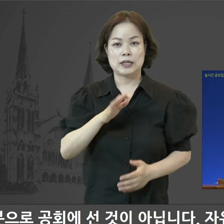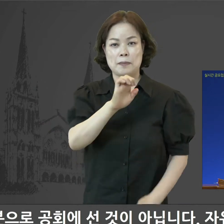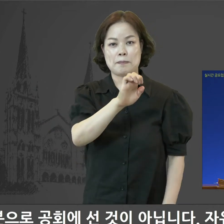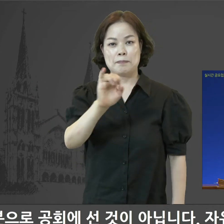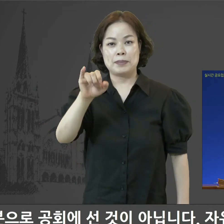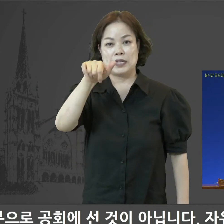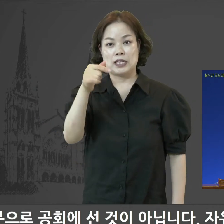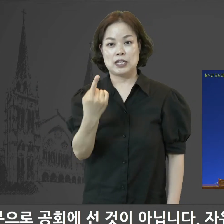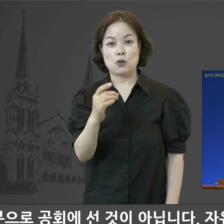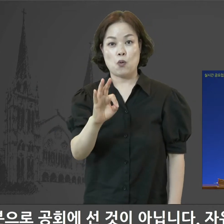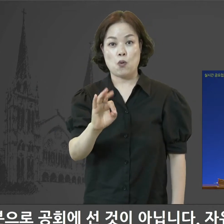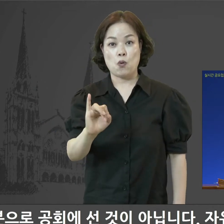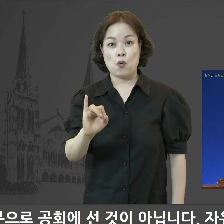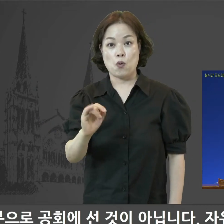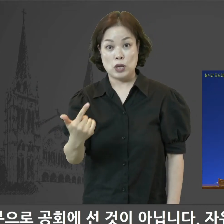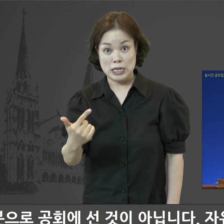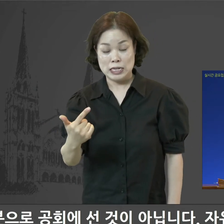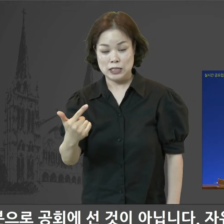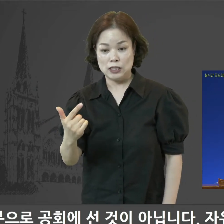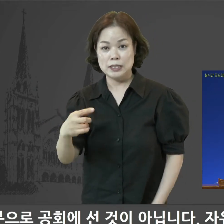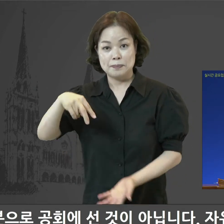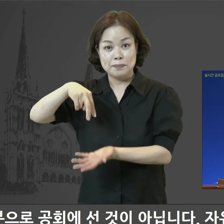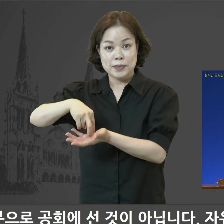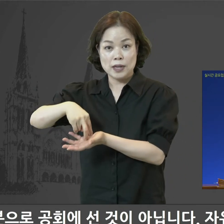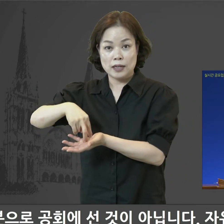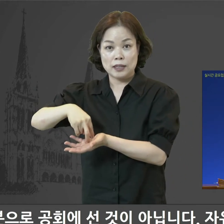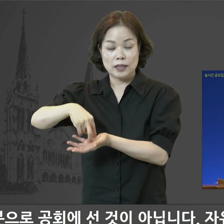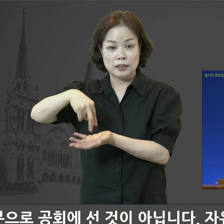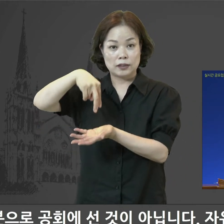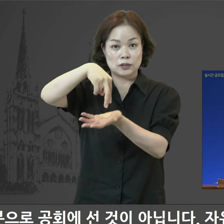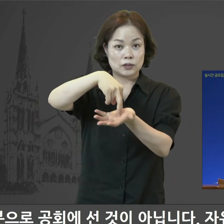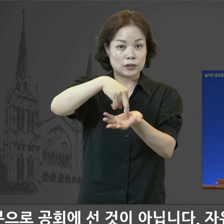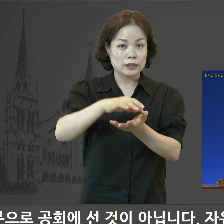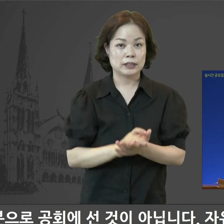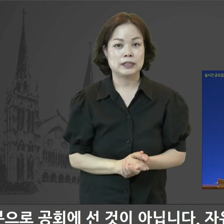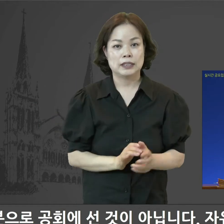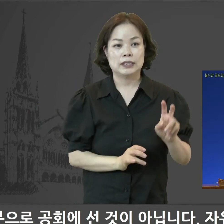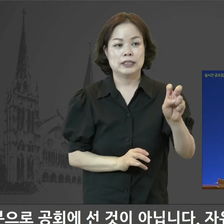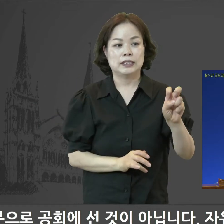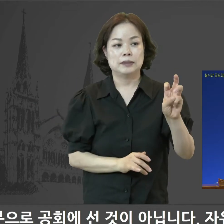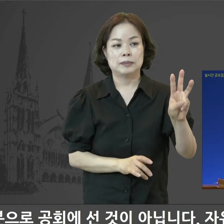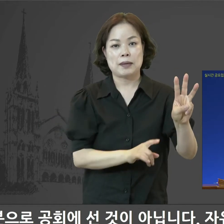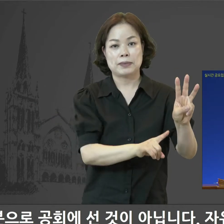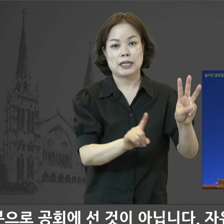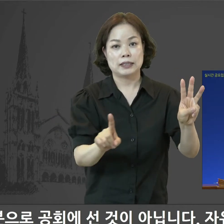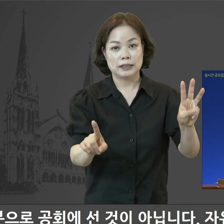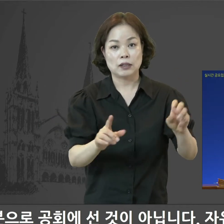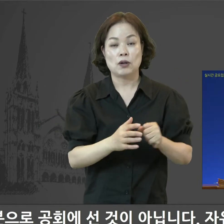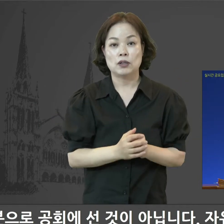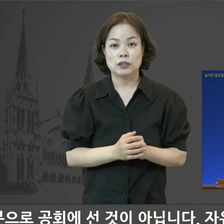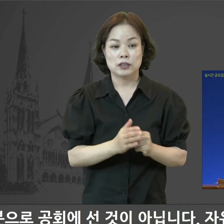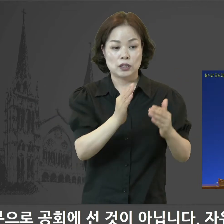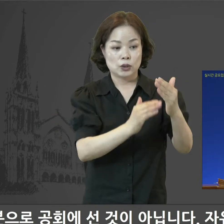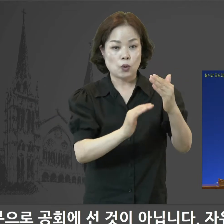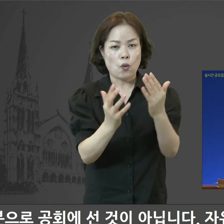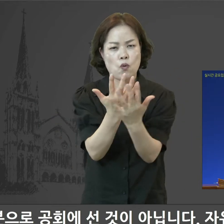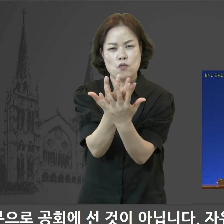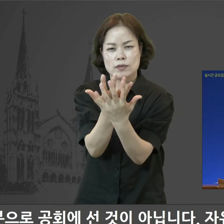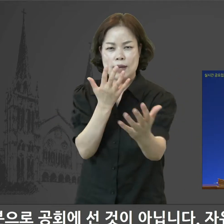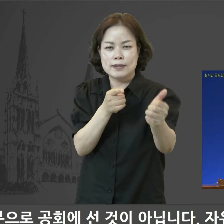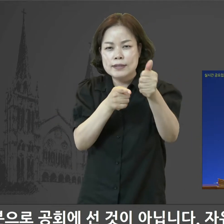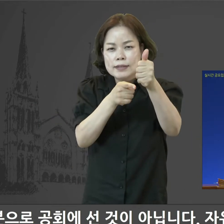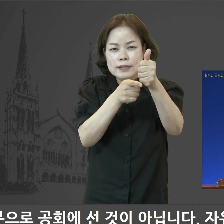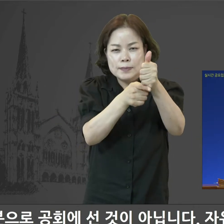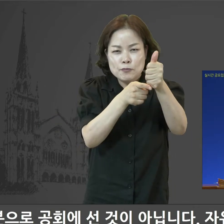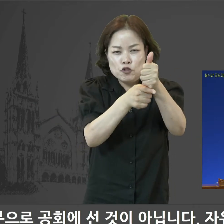피고인으로 출석했다, 이렇게 볼 수 있겠죠. 23장 1절부터 이제 공회에서의 신문이